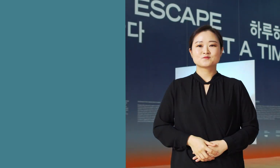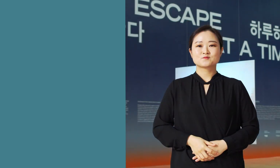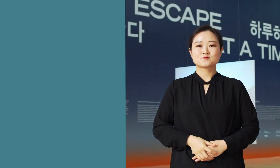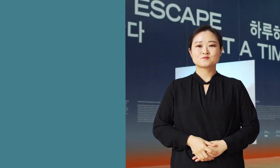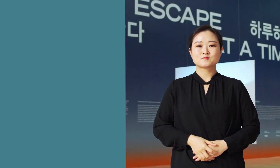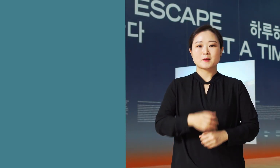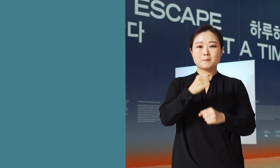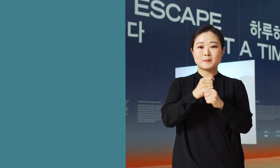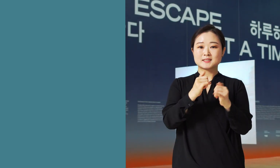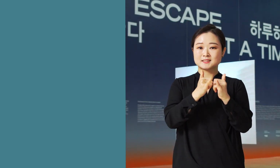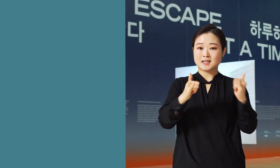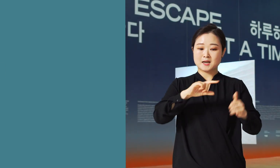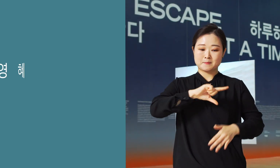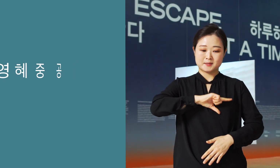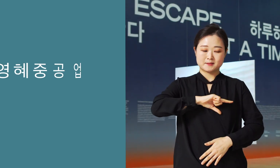장영혜 중공업,